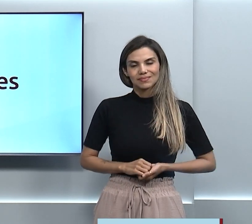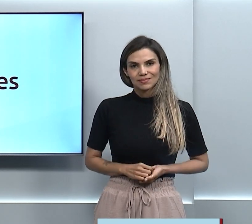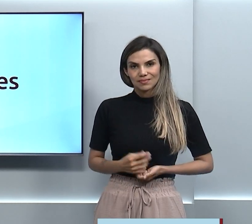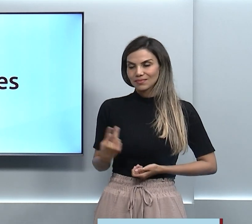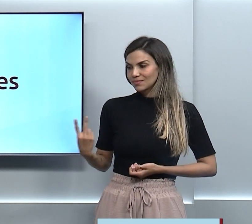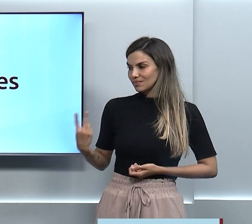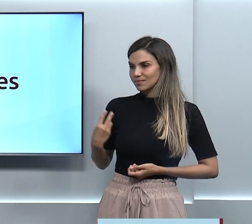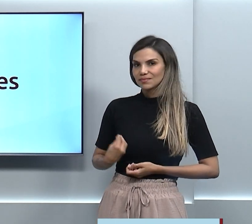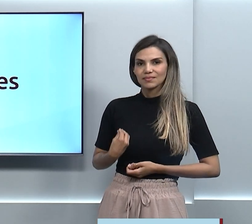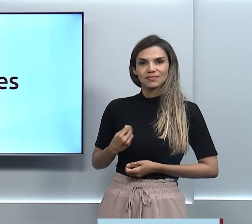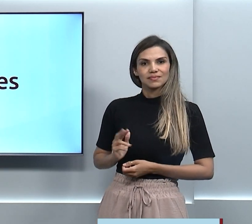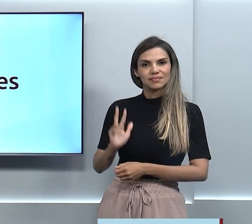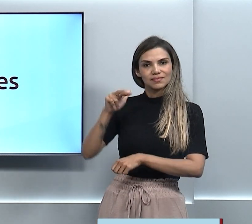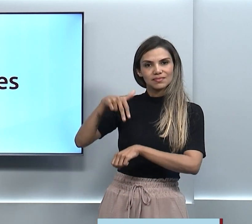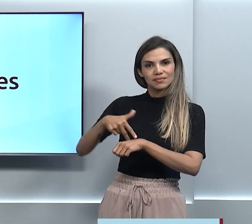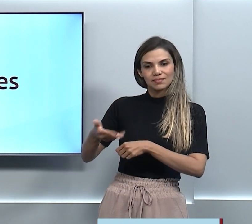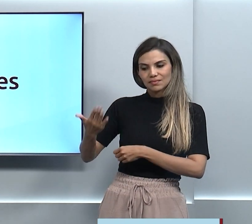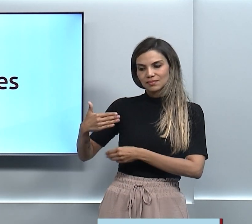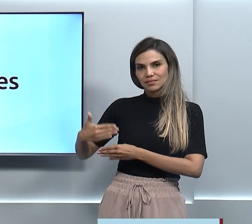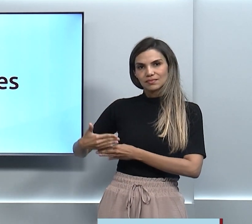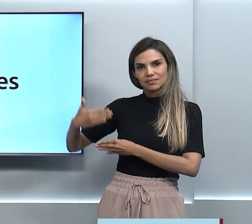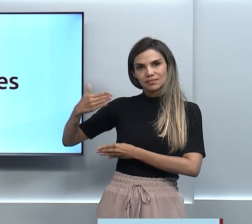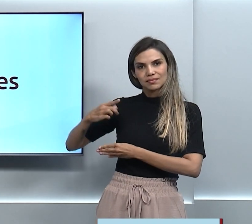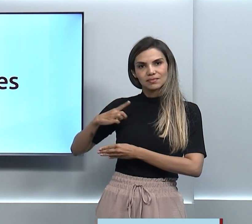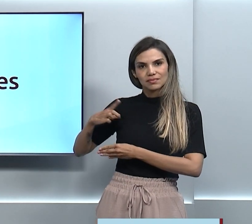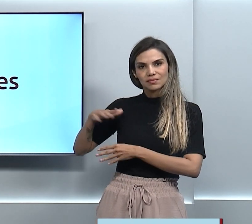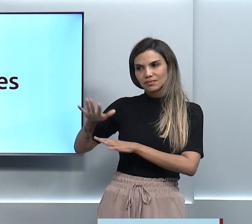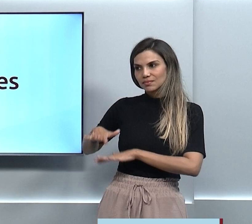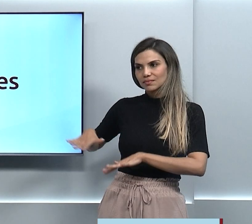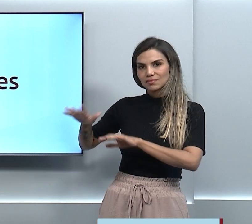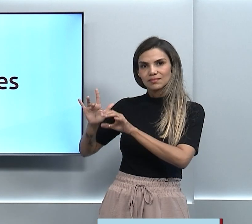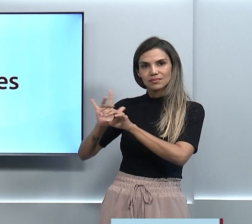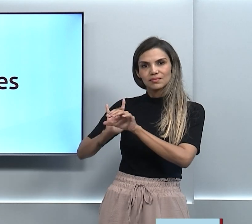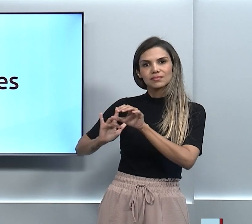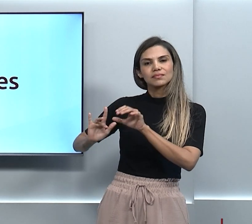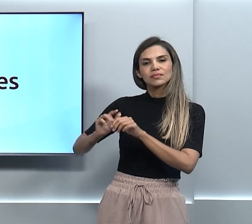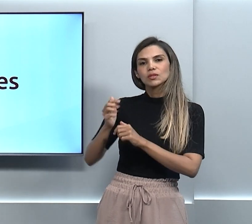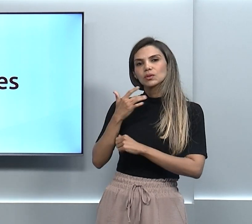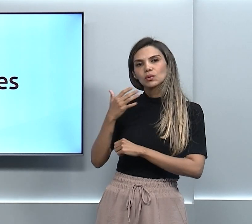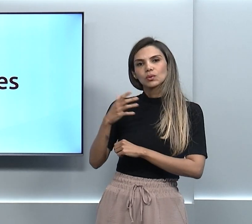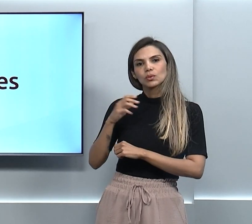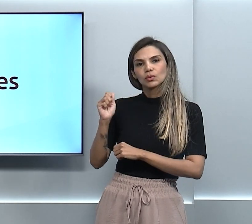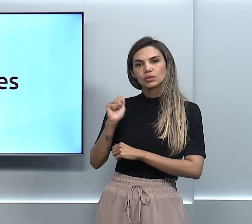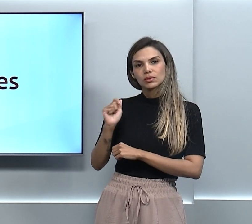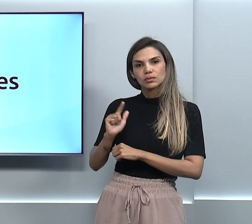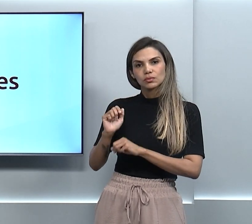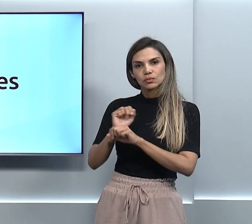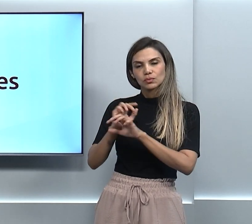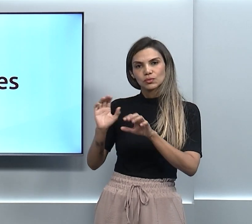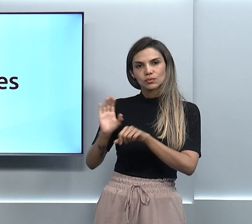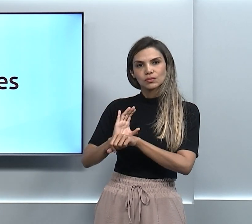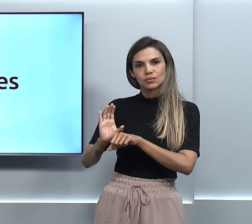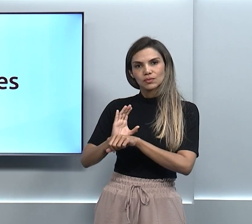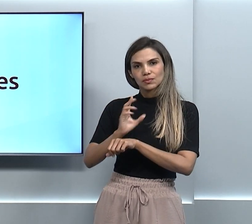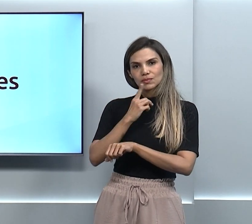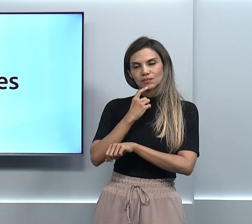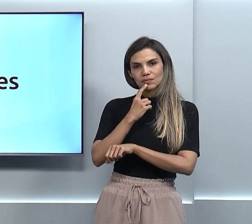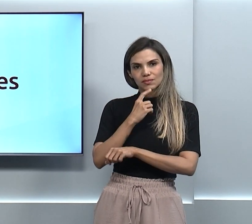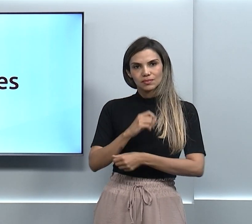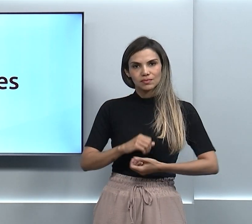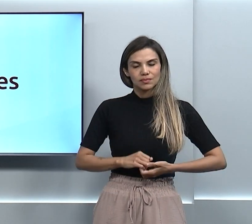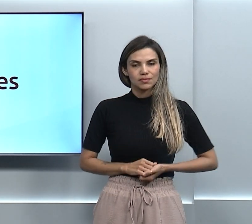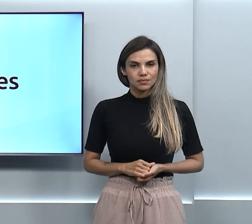Nós duas estamos em pé e atrás de nós está o cenário do Conexões, nas cores azul claro, cinza e